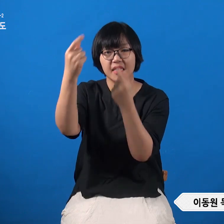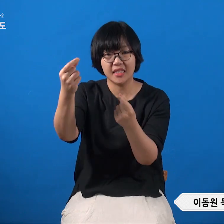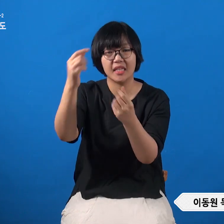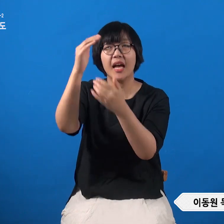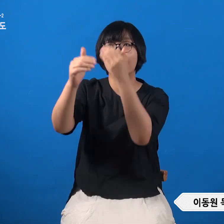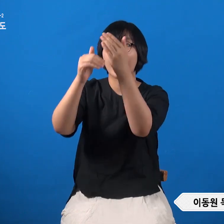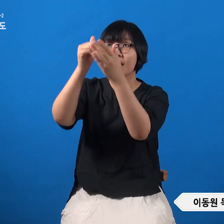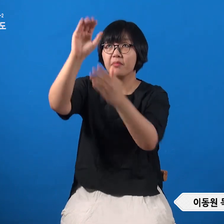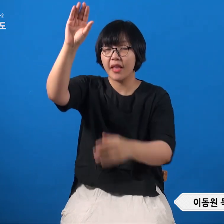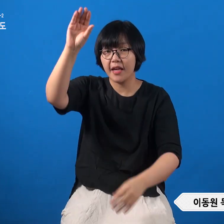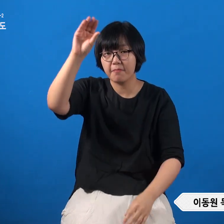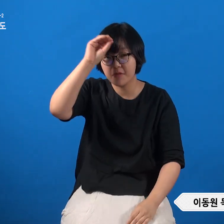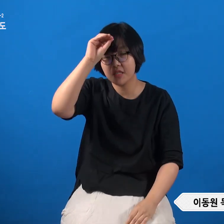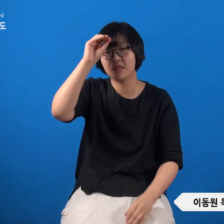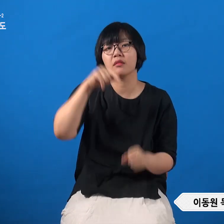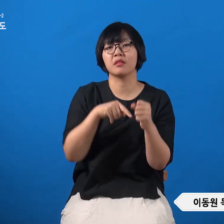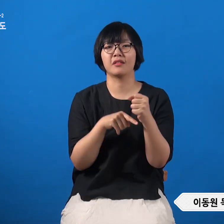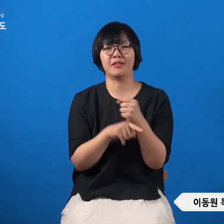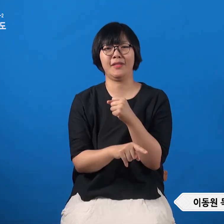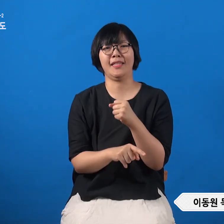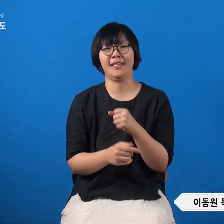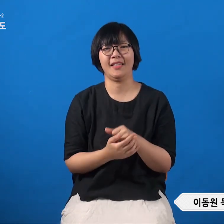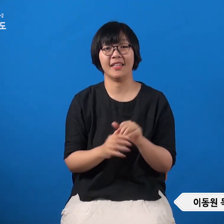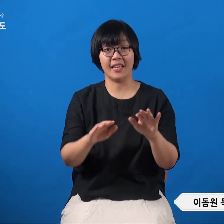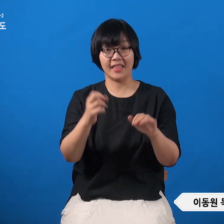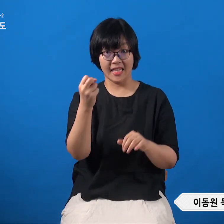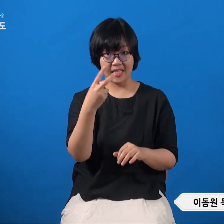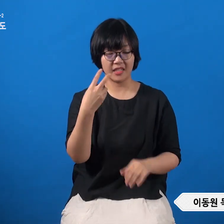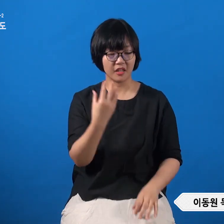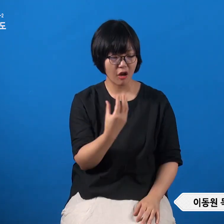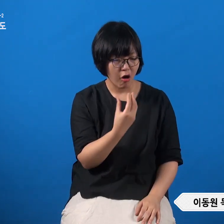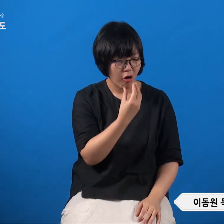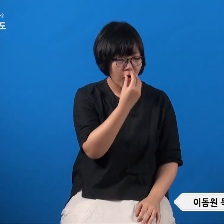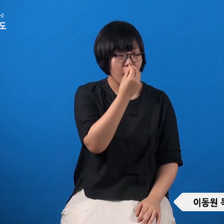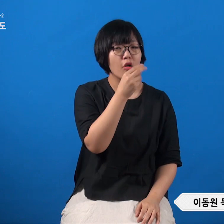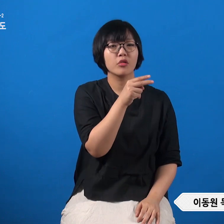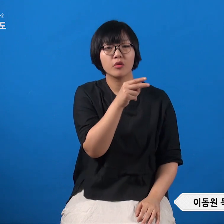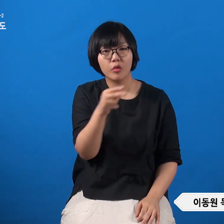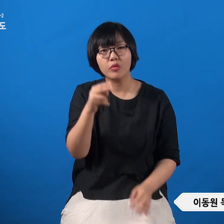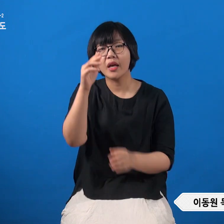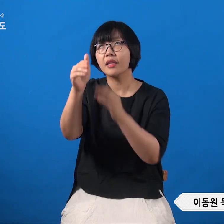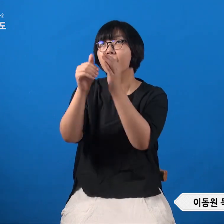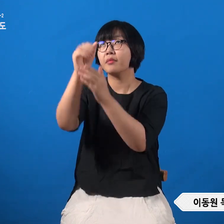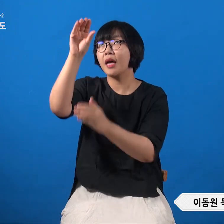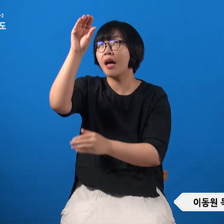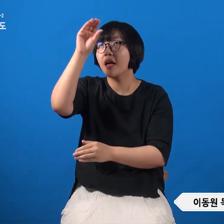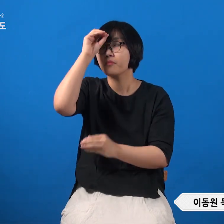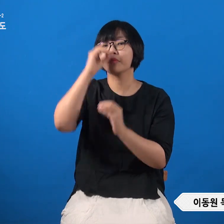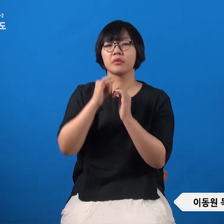하나님 같은. 경건이란 뭔가 하나님을 닮은 사람이 되는 거예요.